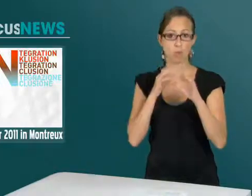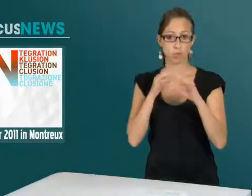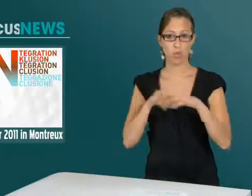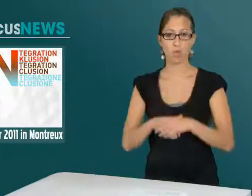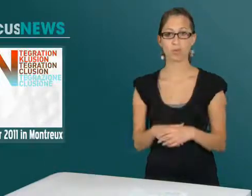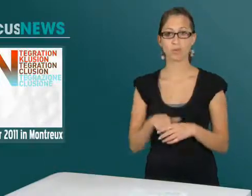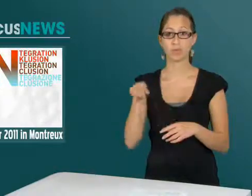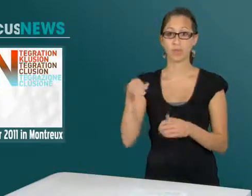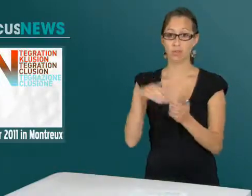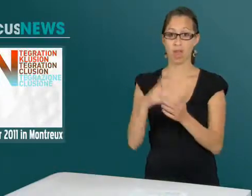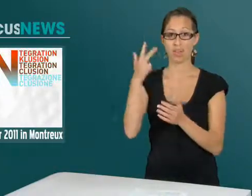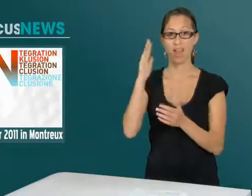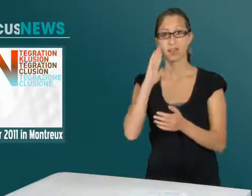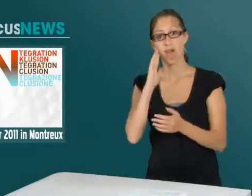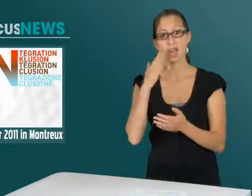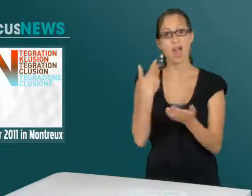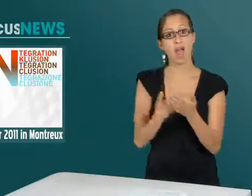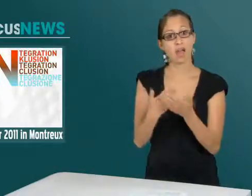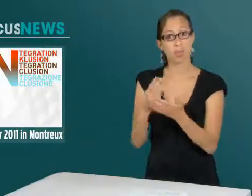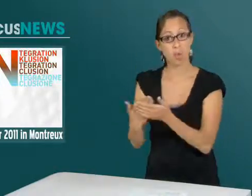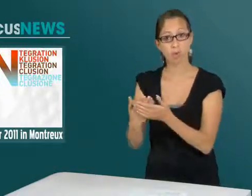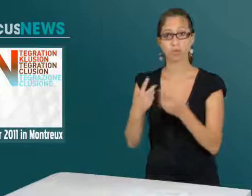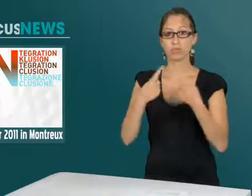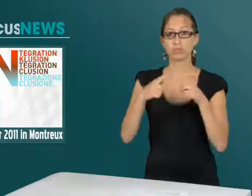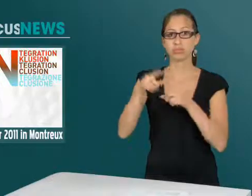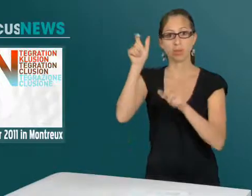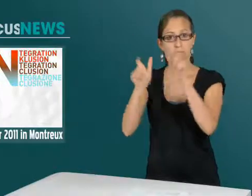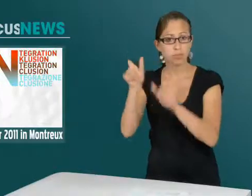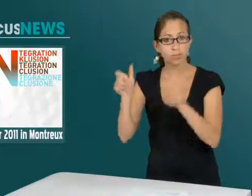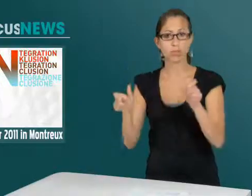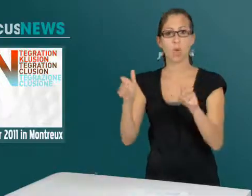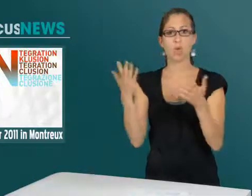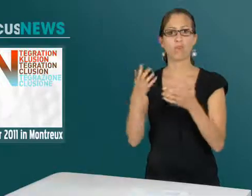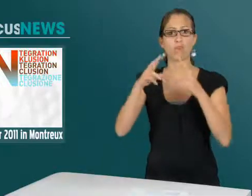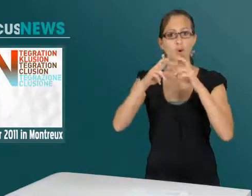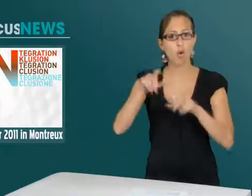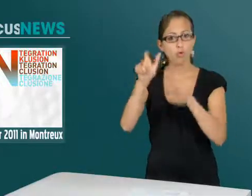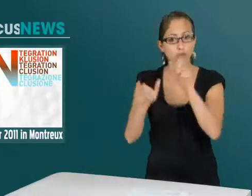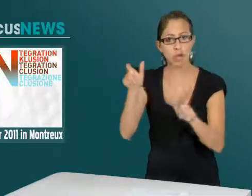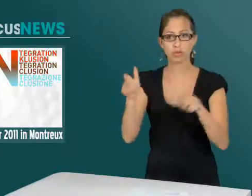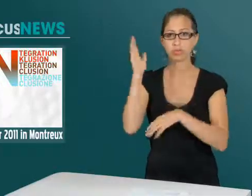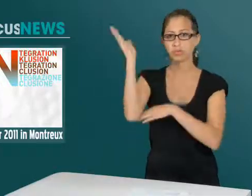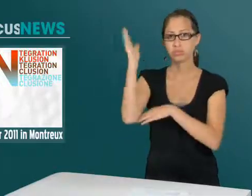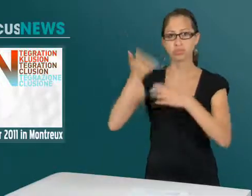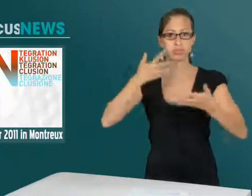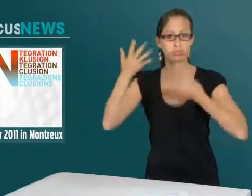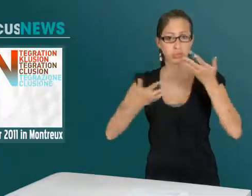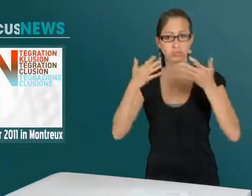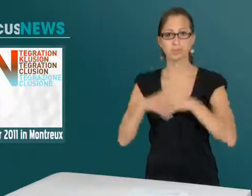dieses jahr in montreux ein dreitägiges programm wartet auf die besucher mit verschiedenen referaten auch aus dem forschungsbereich